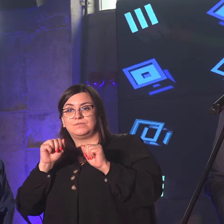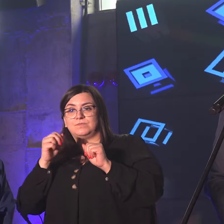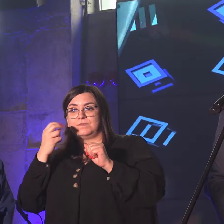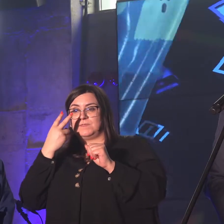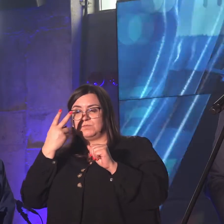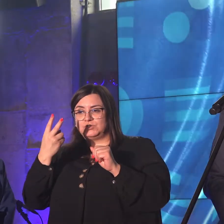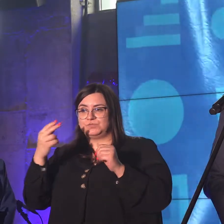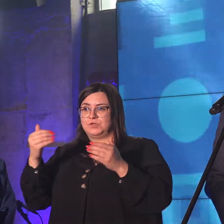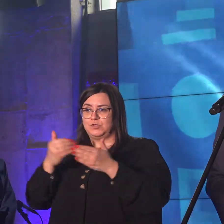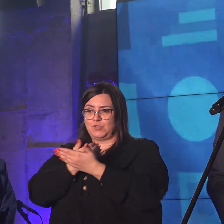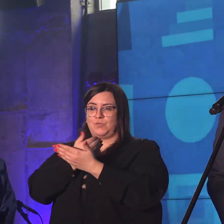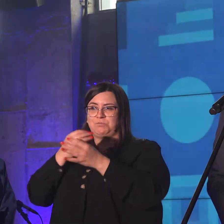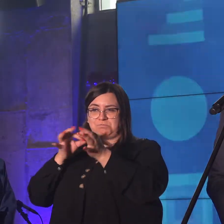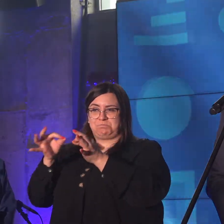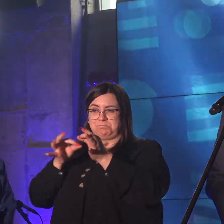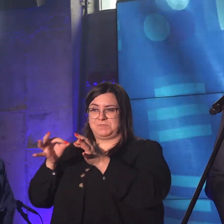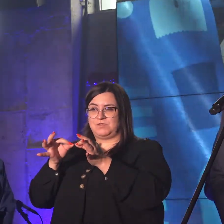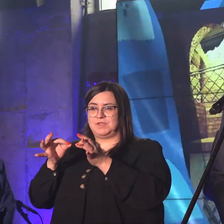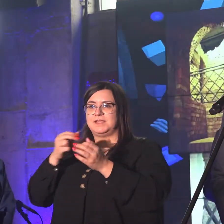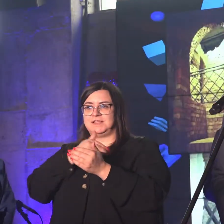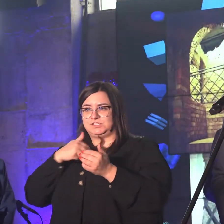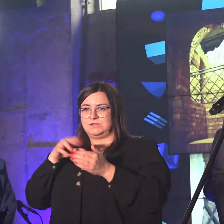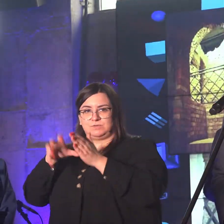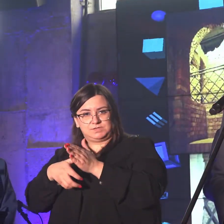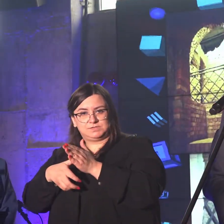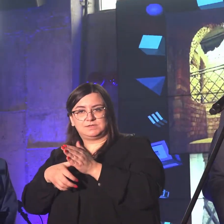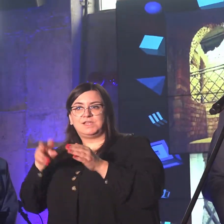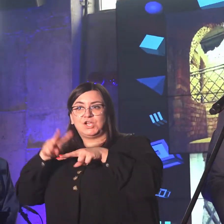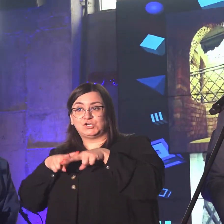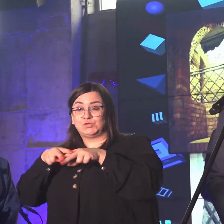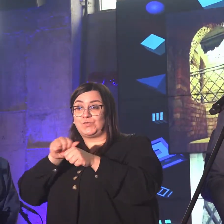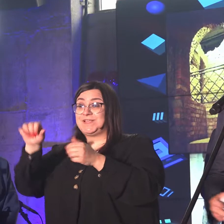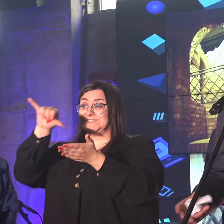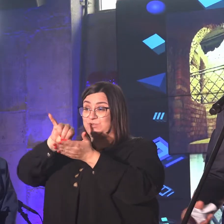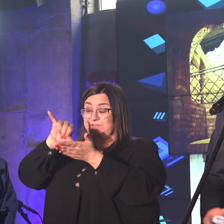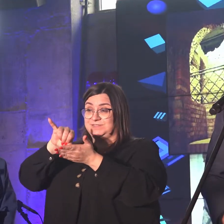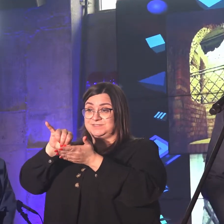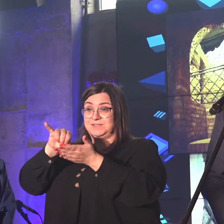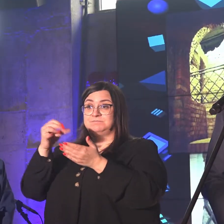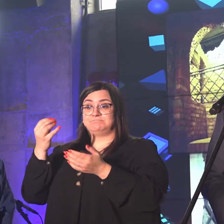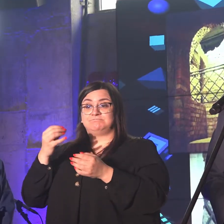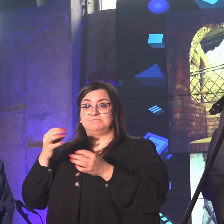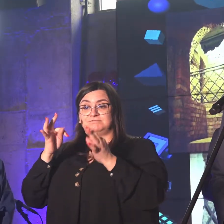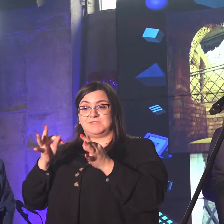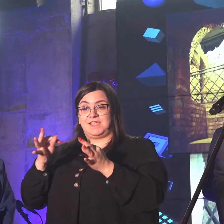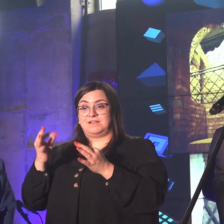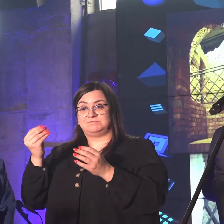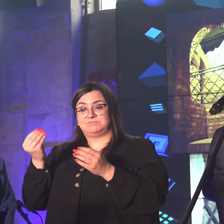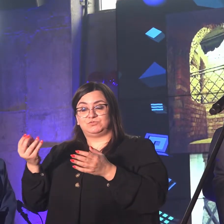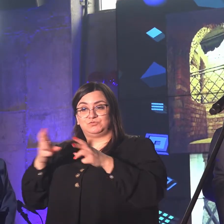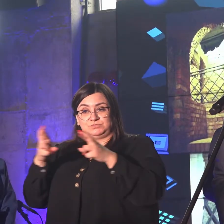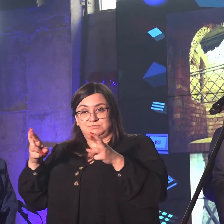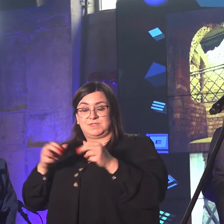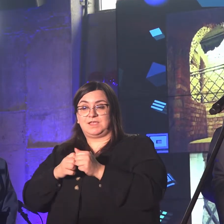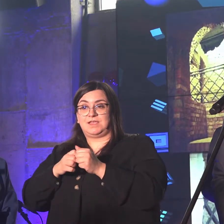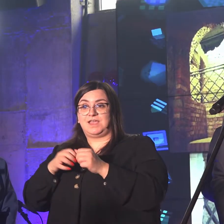historii naszego miasta. Rzeszów jest już stolicą biznesu współczesnego, a przekonamy się dzięki tej wspaniałej